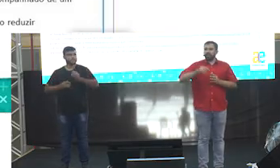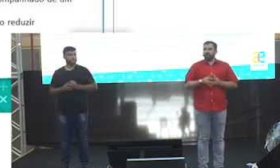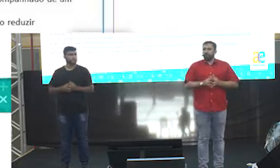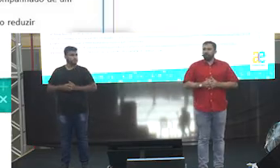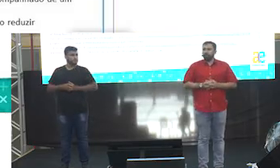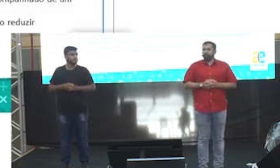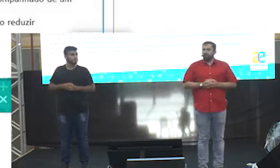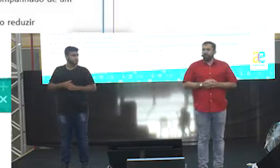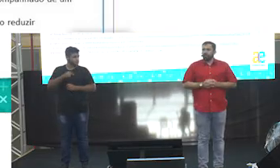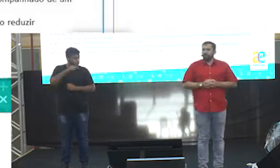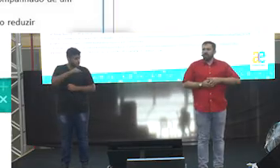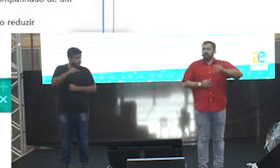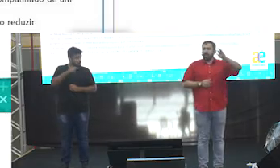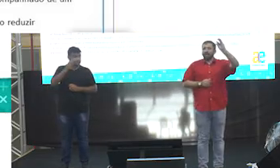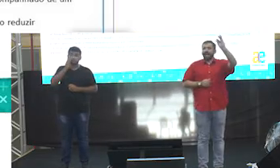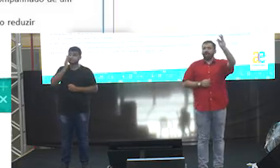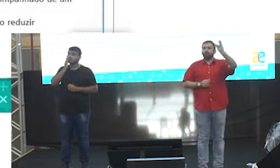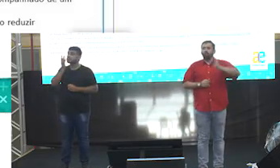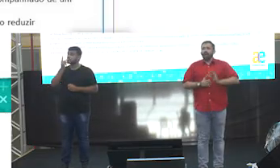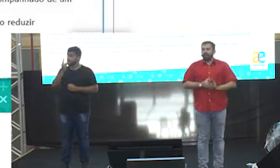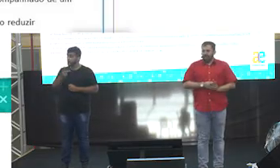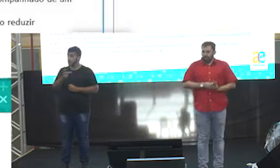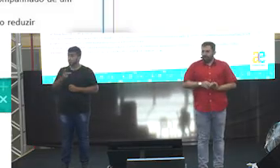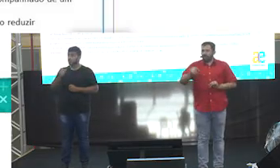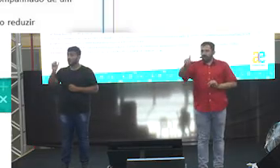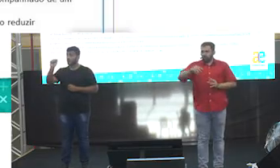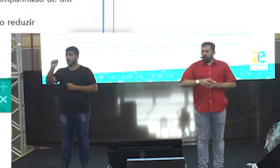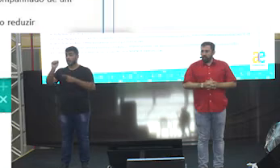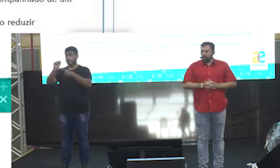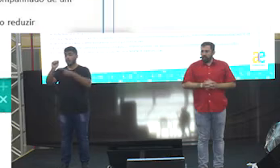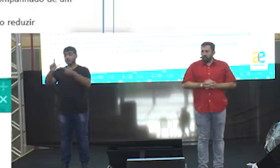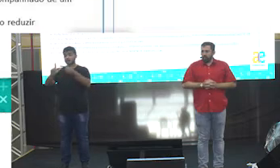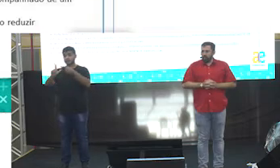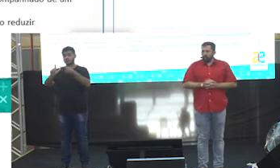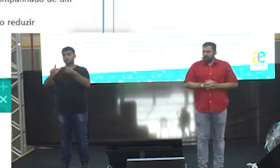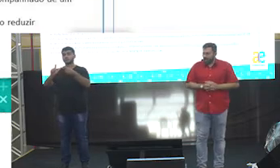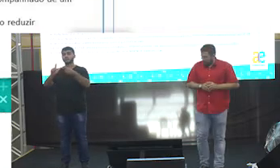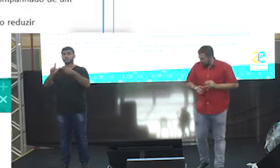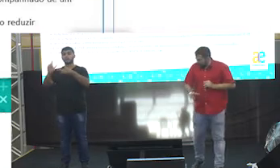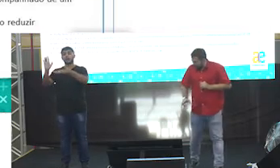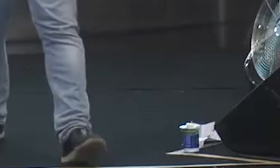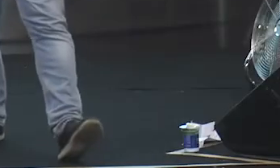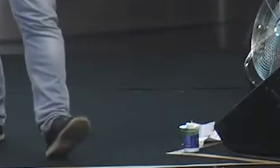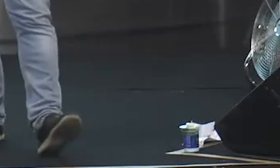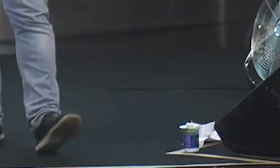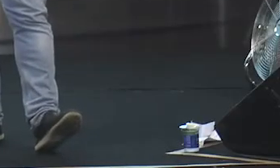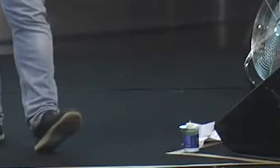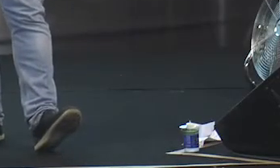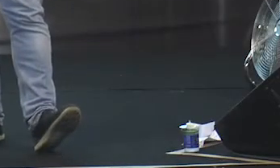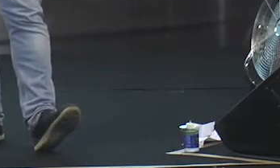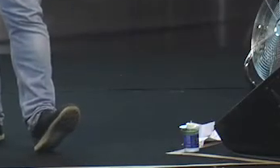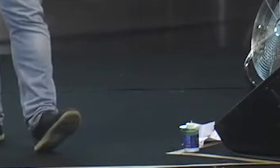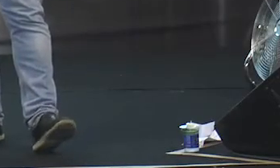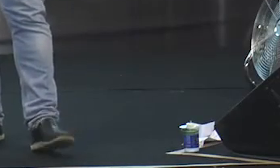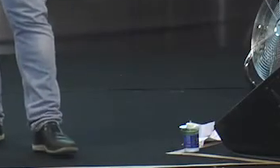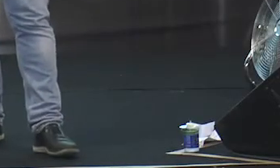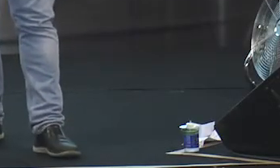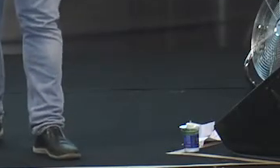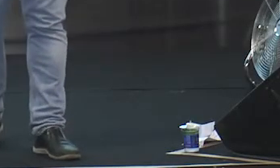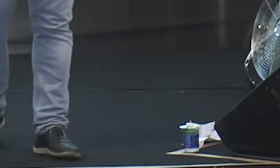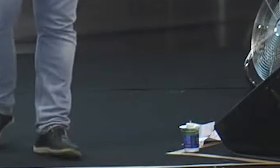Ele disse que azul era a base, está escrito aí. Depois está escrito